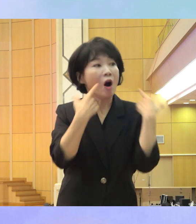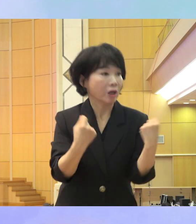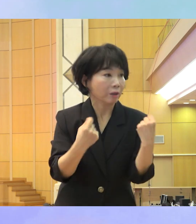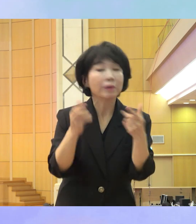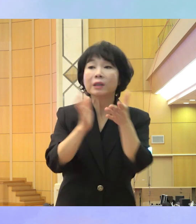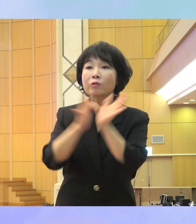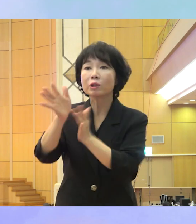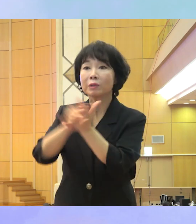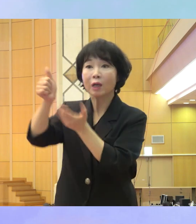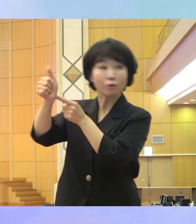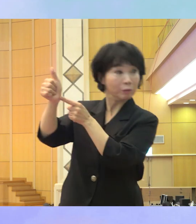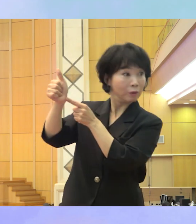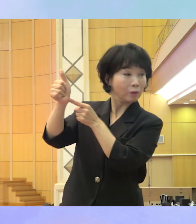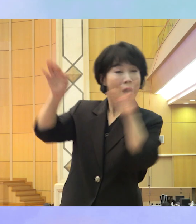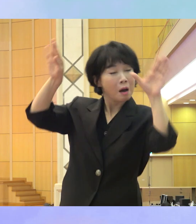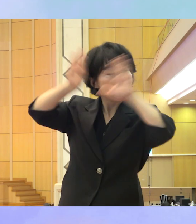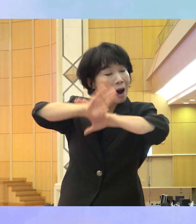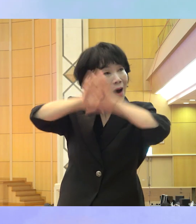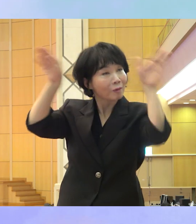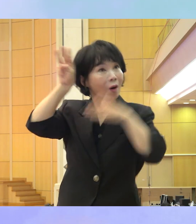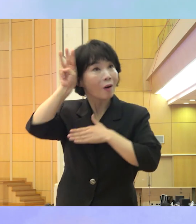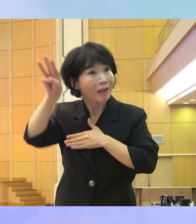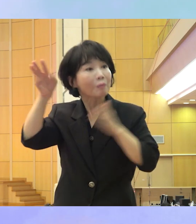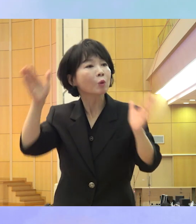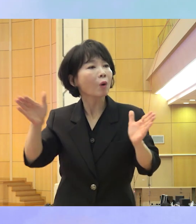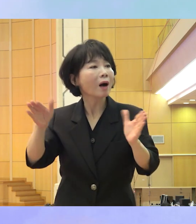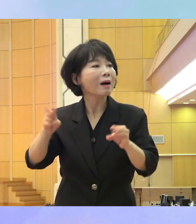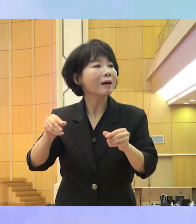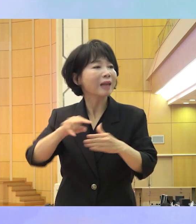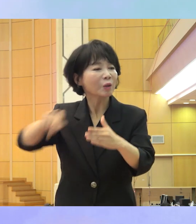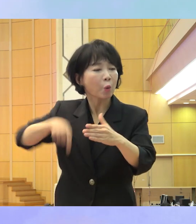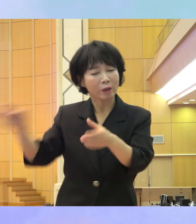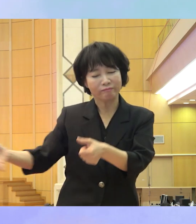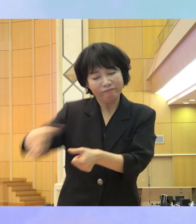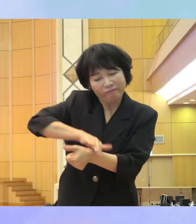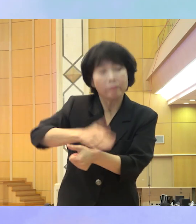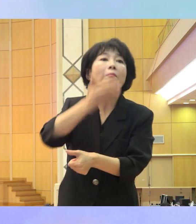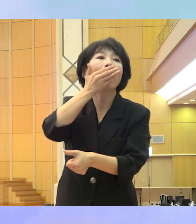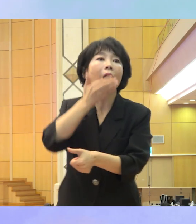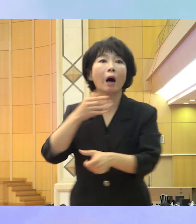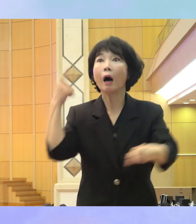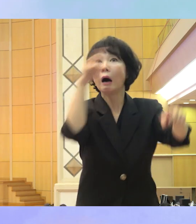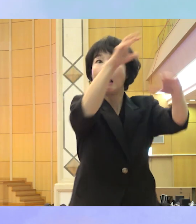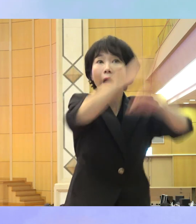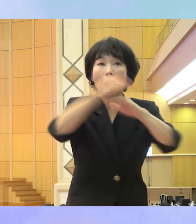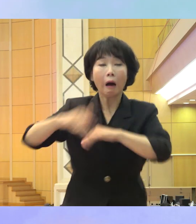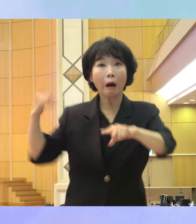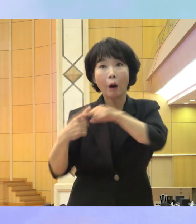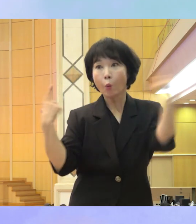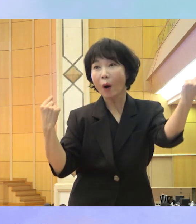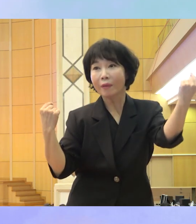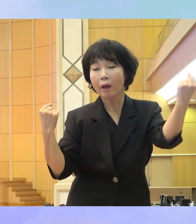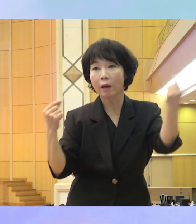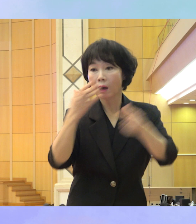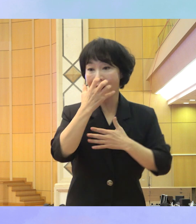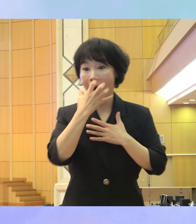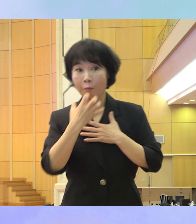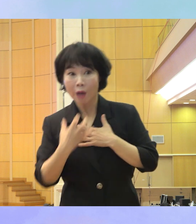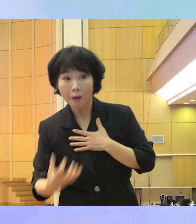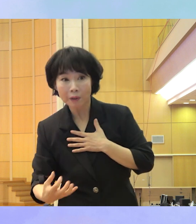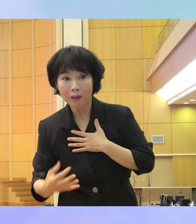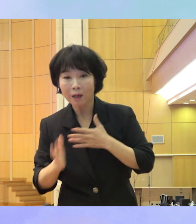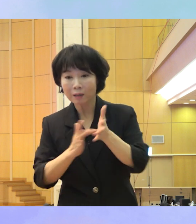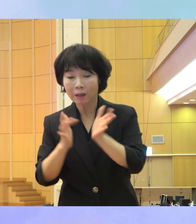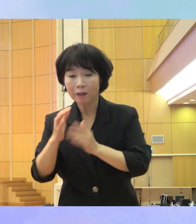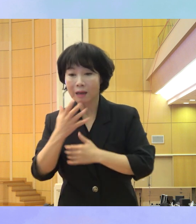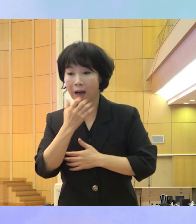인자도 예수님도 밤낮 사흘 동안 땅속에 있으리라. 아하, 아브라함이